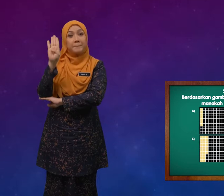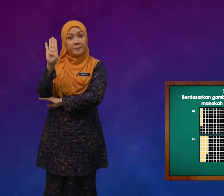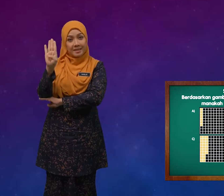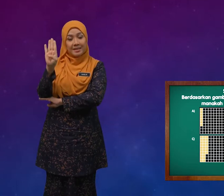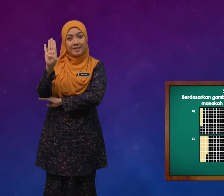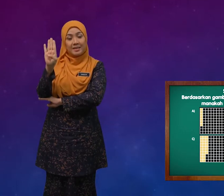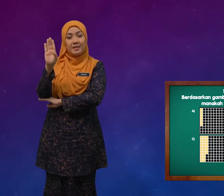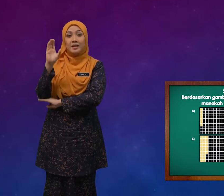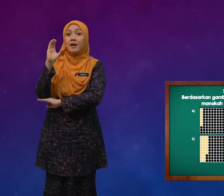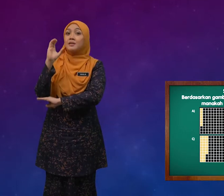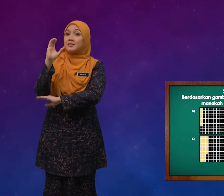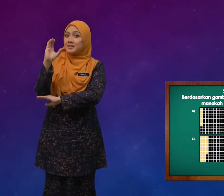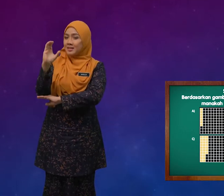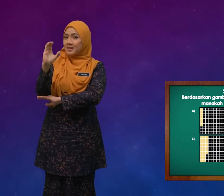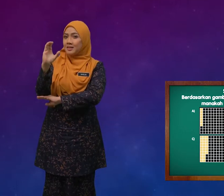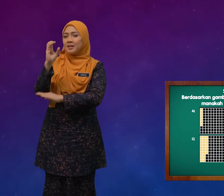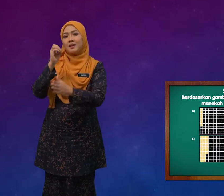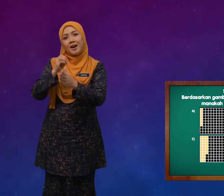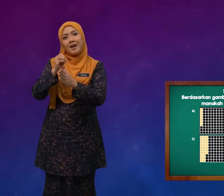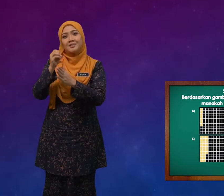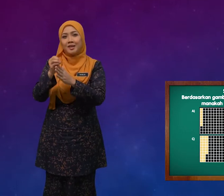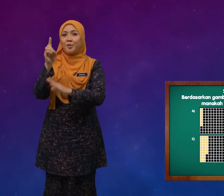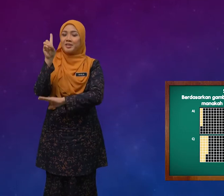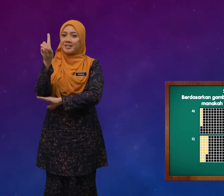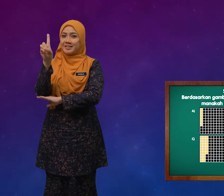B, C atau D?